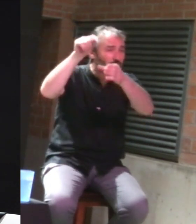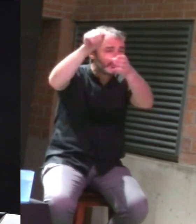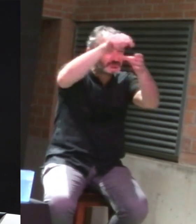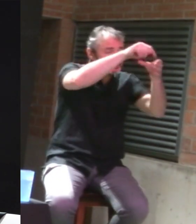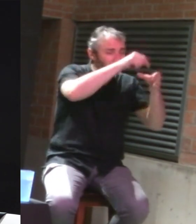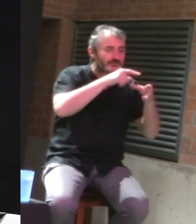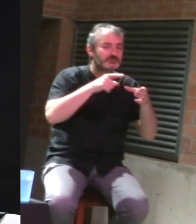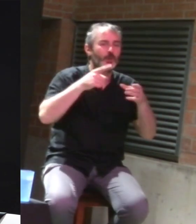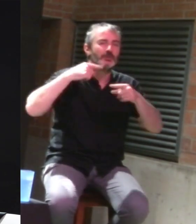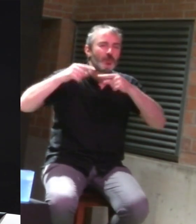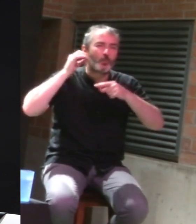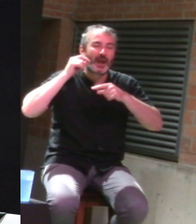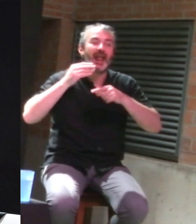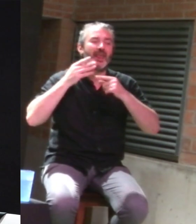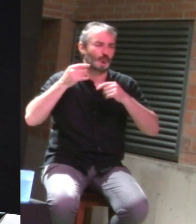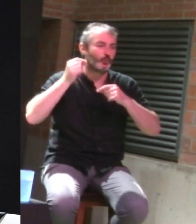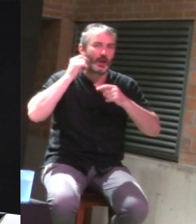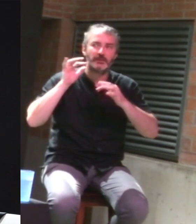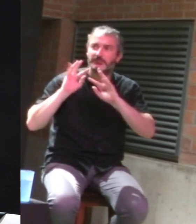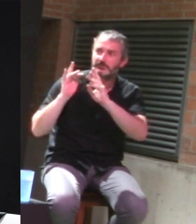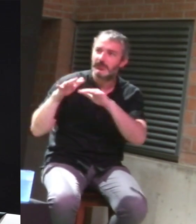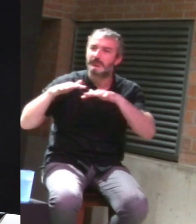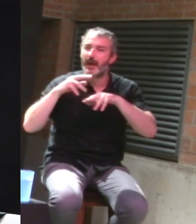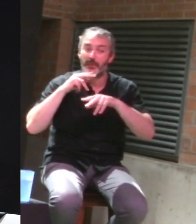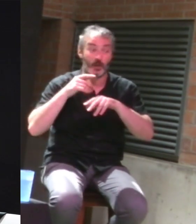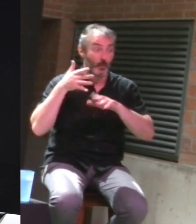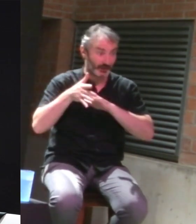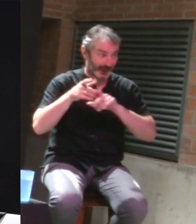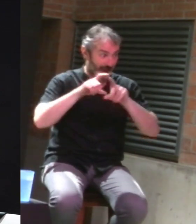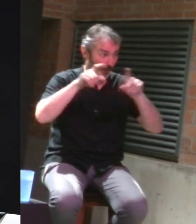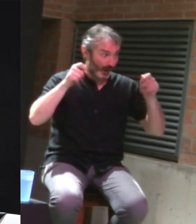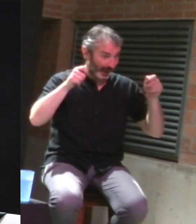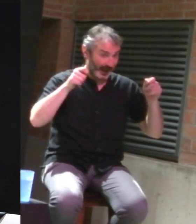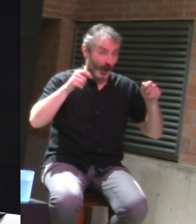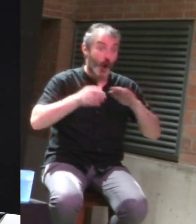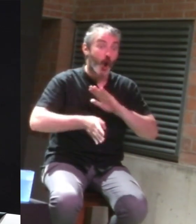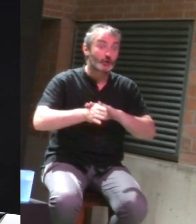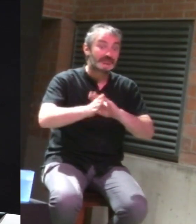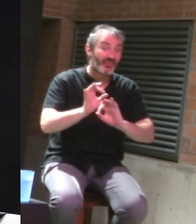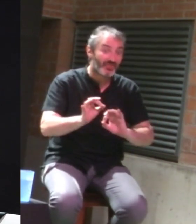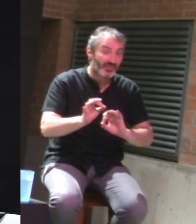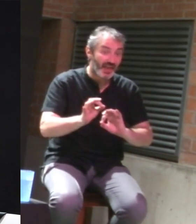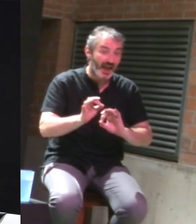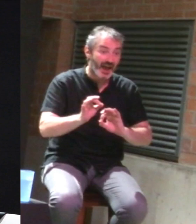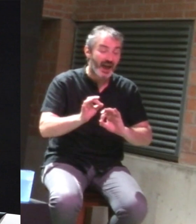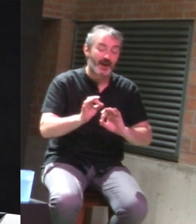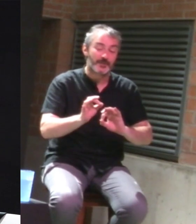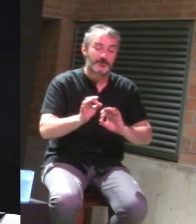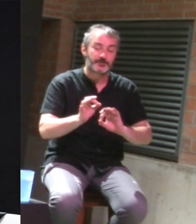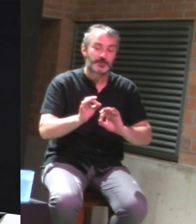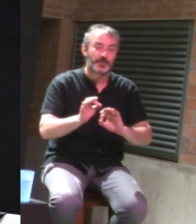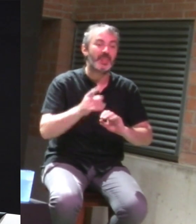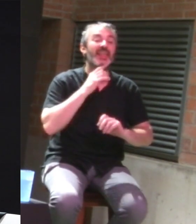local en l'organització de les dones. Penseu que quan esclata la vaga de la Constància, en absolut existeixen ateneus obrers,